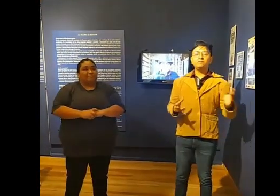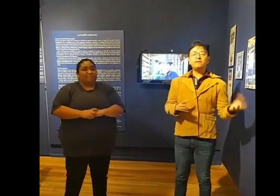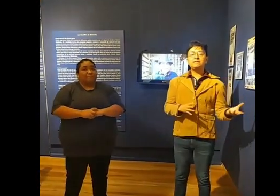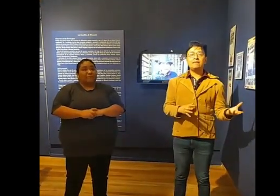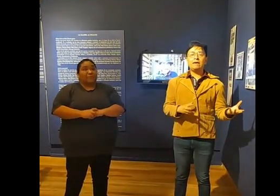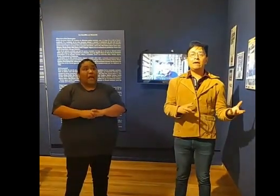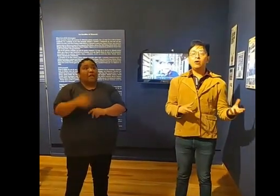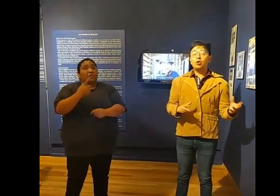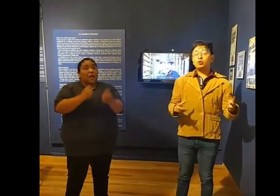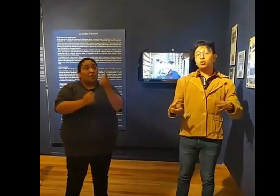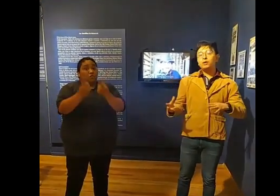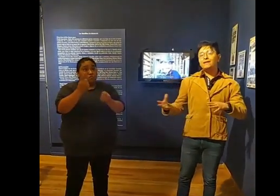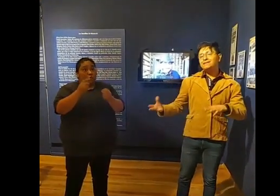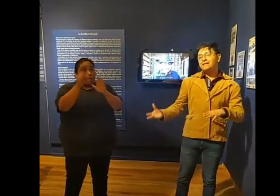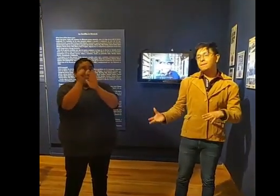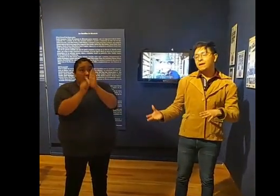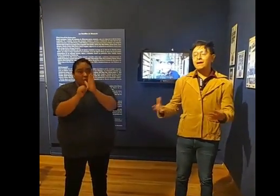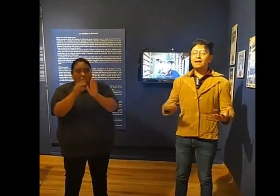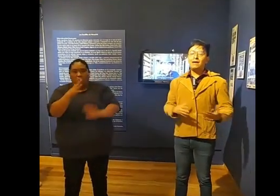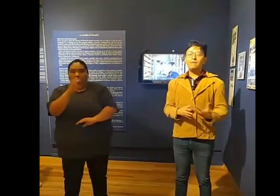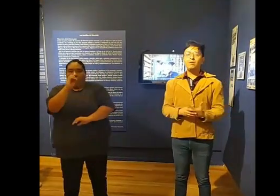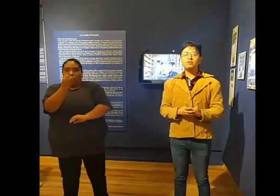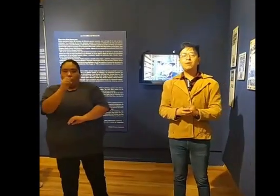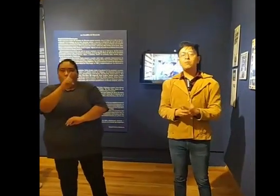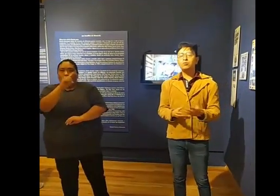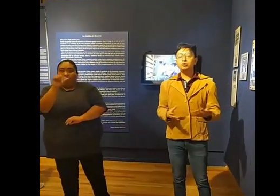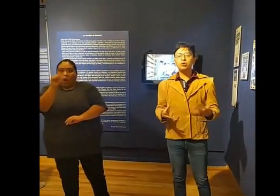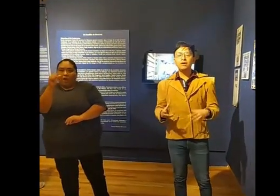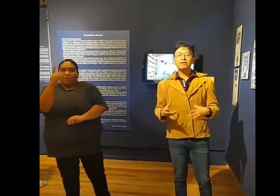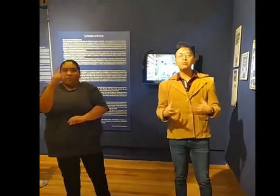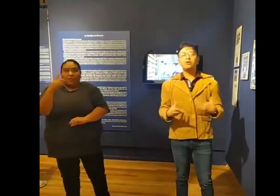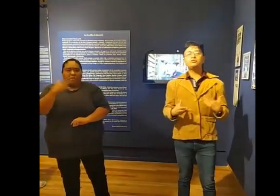Entre los meses de octubre y diciembre, me gusta